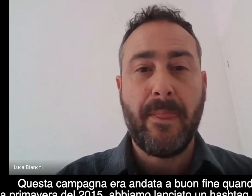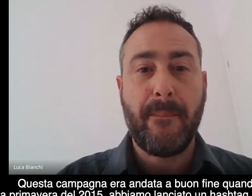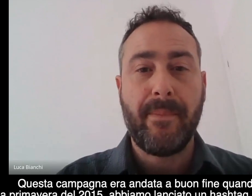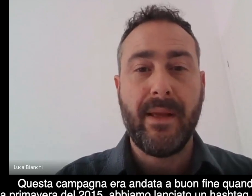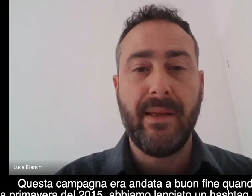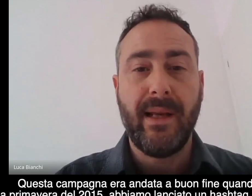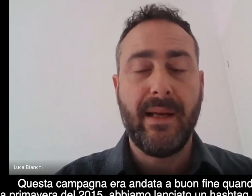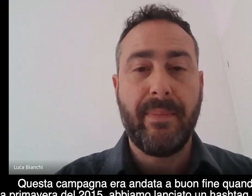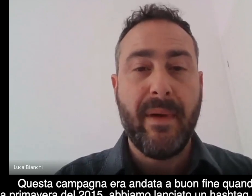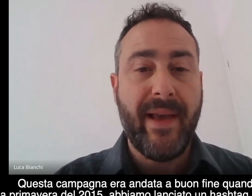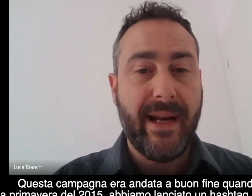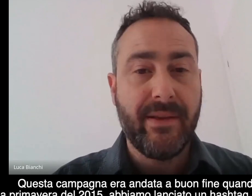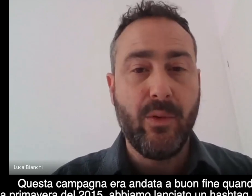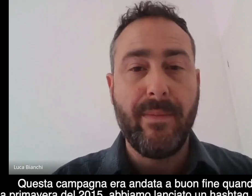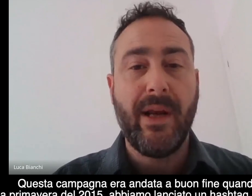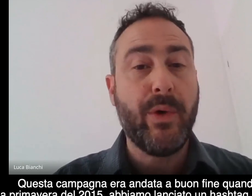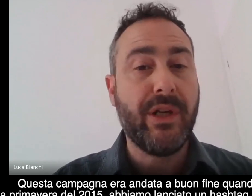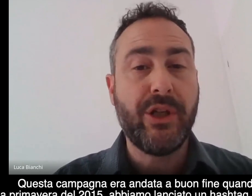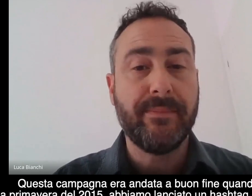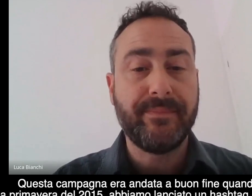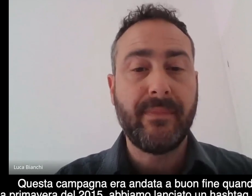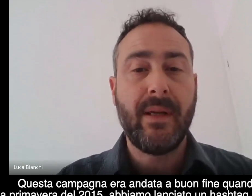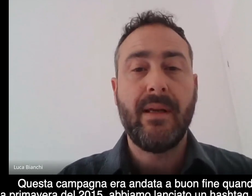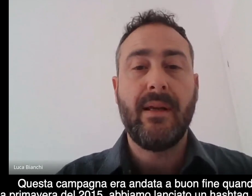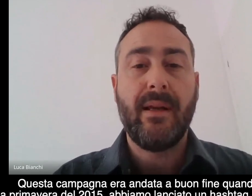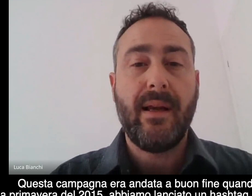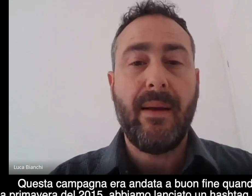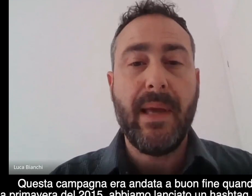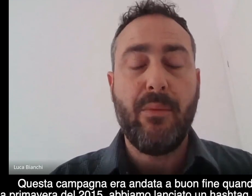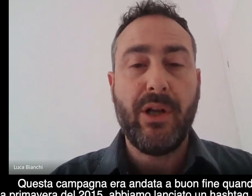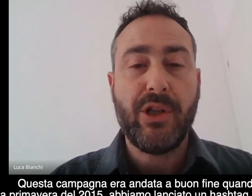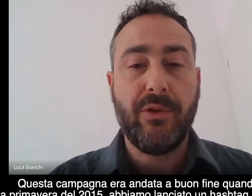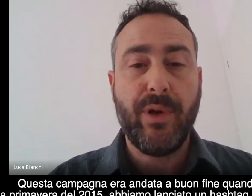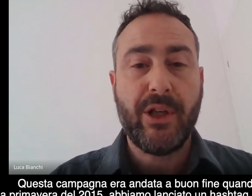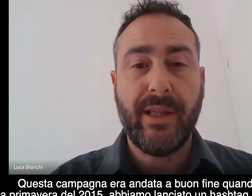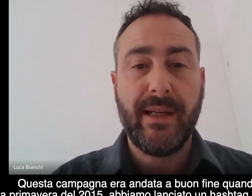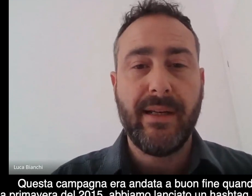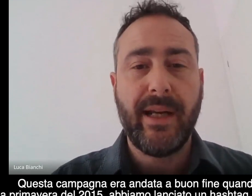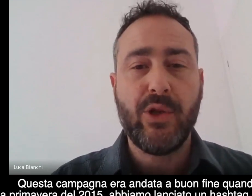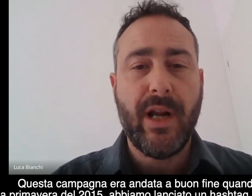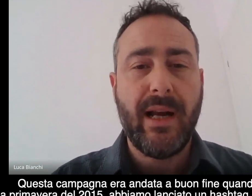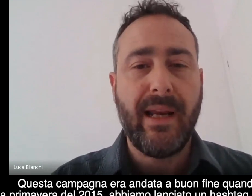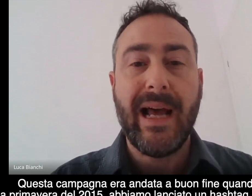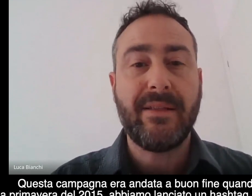nella primavera del 2015 abbiamo lanciato un hashtag regionale lazio